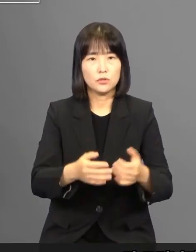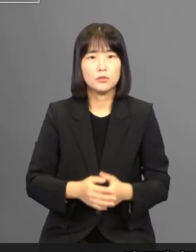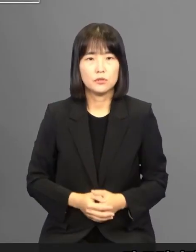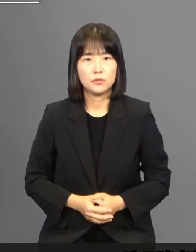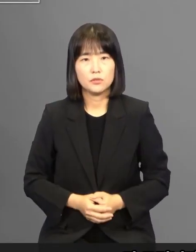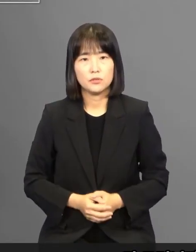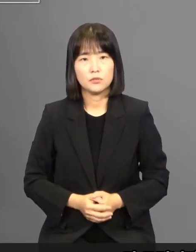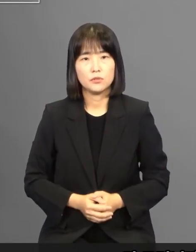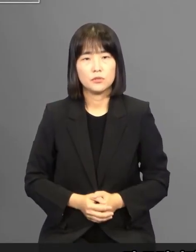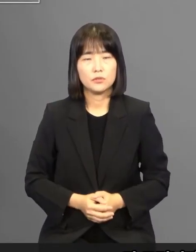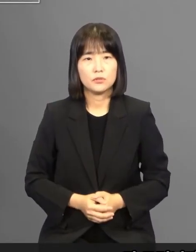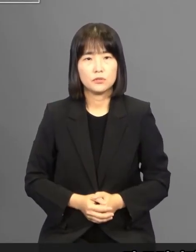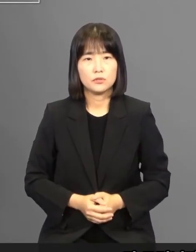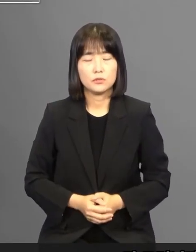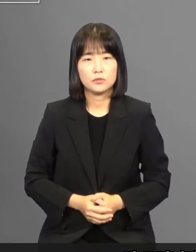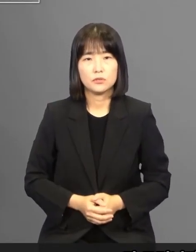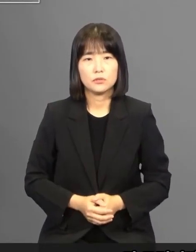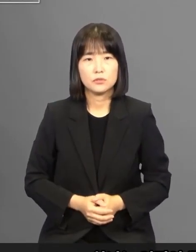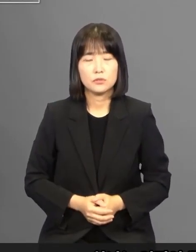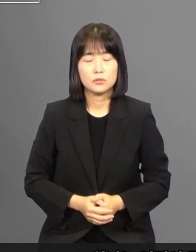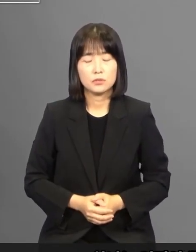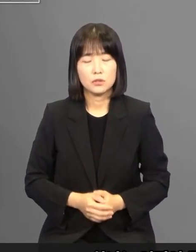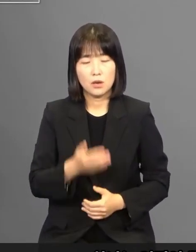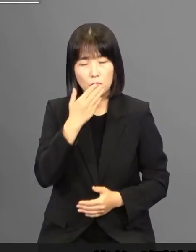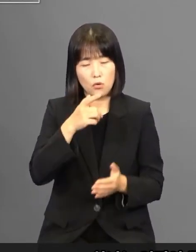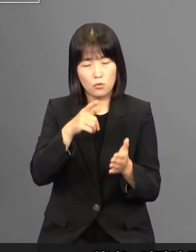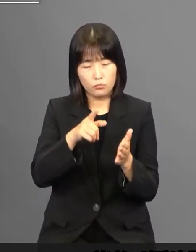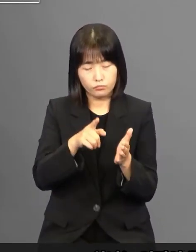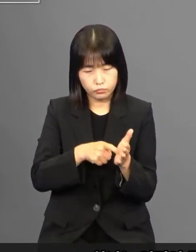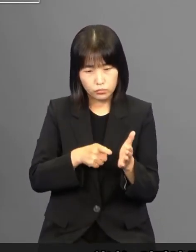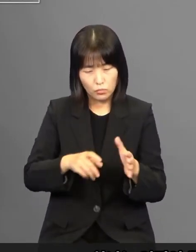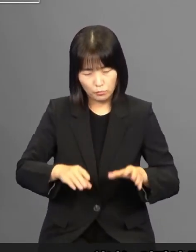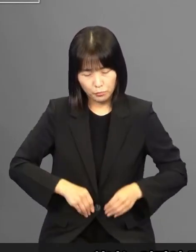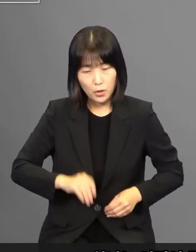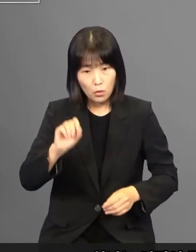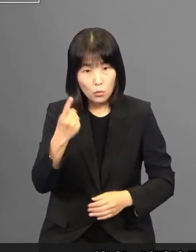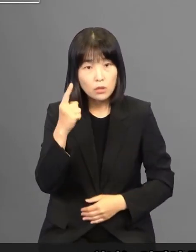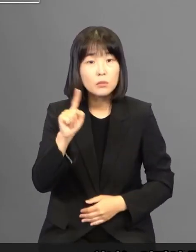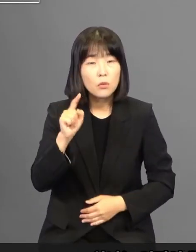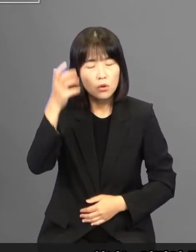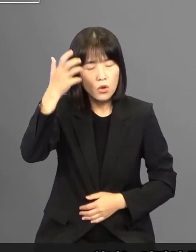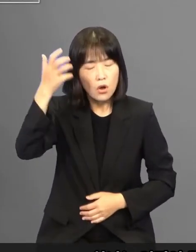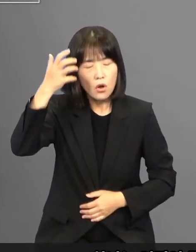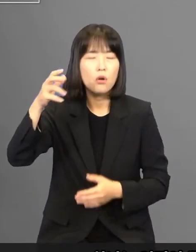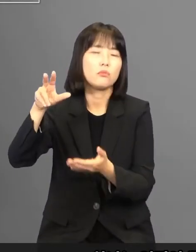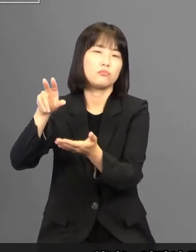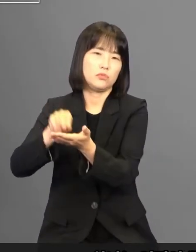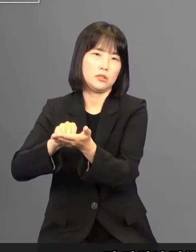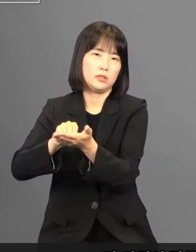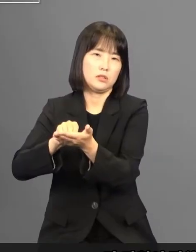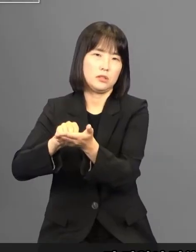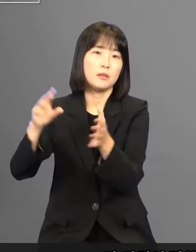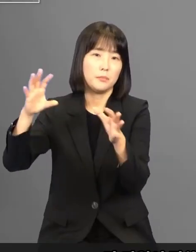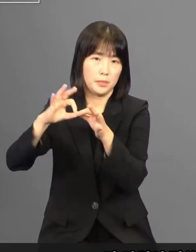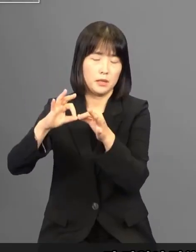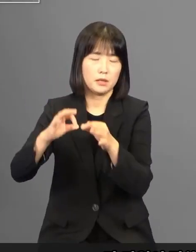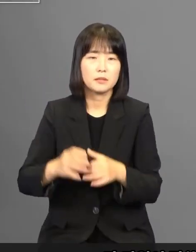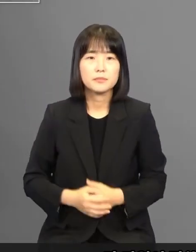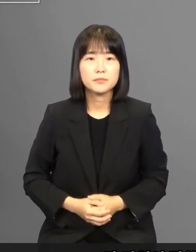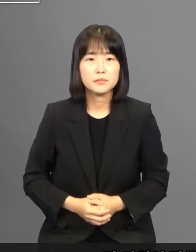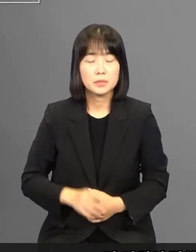자, 그러니까 이 흉년의 원인 중에 하나는 영적인 문제에 있을 수 있다는 거죠. 자,